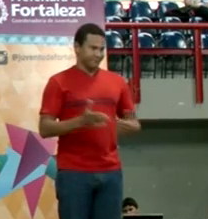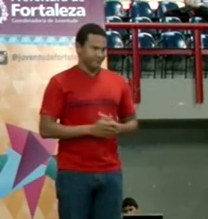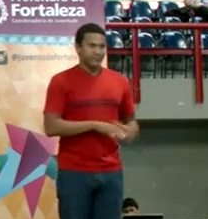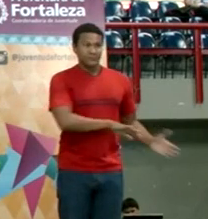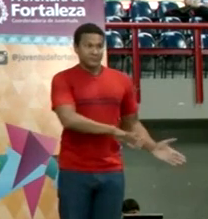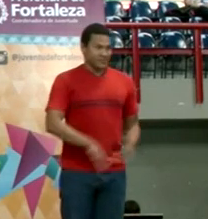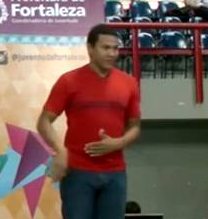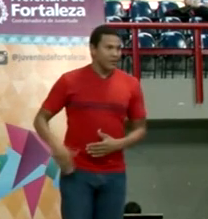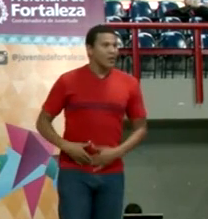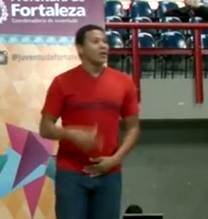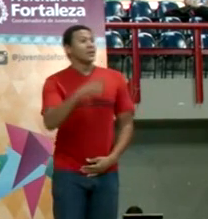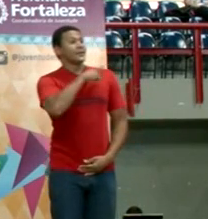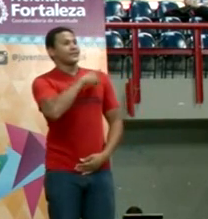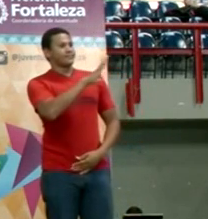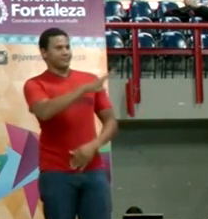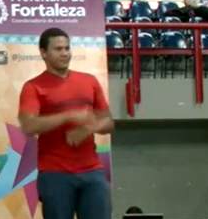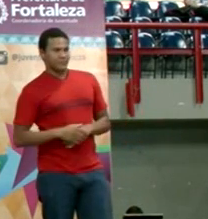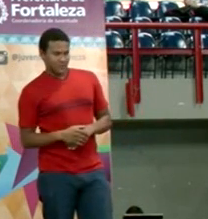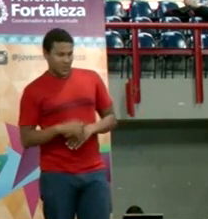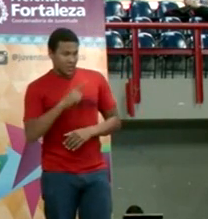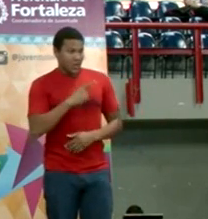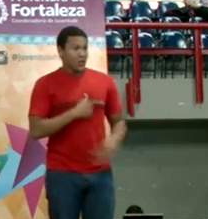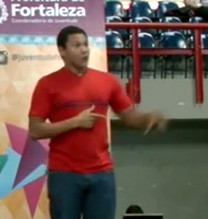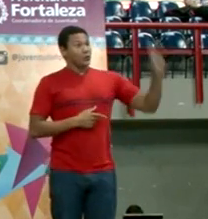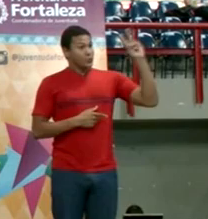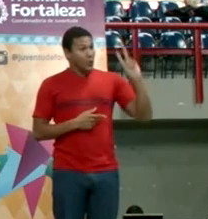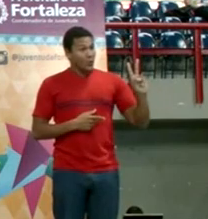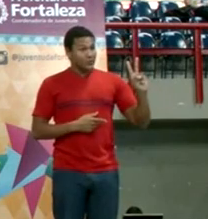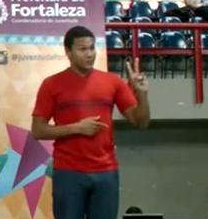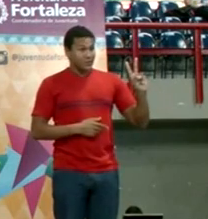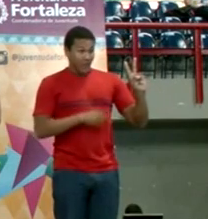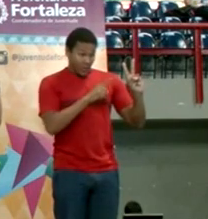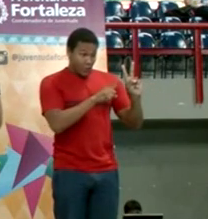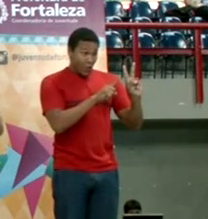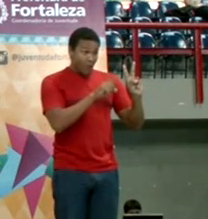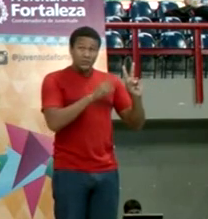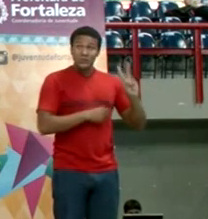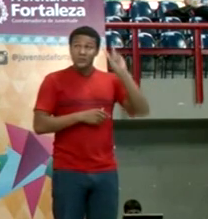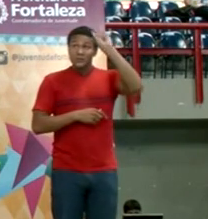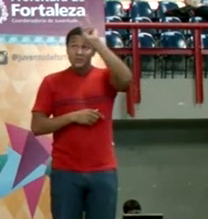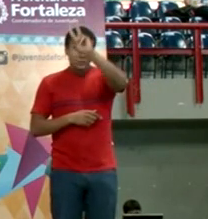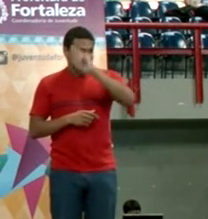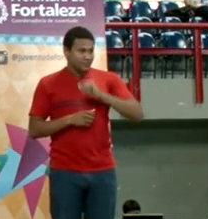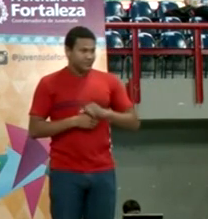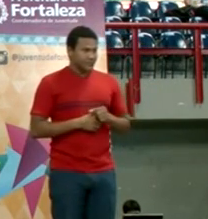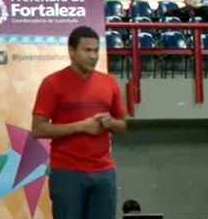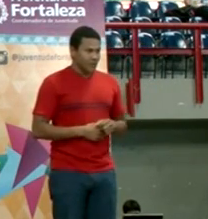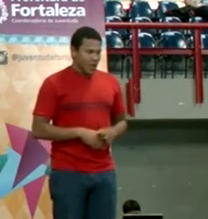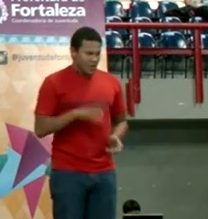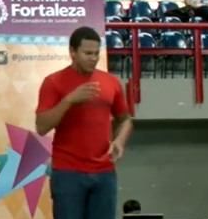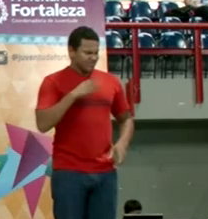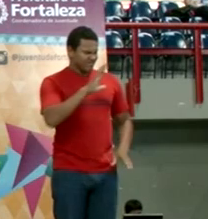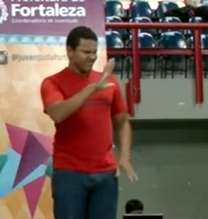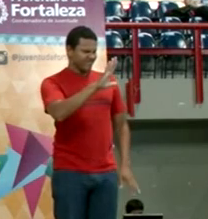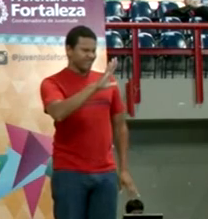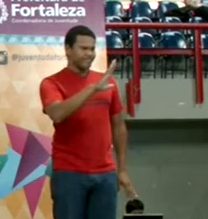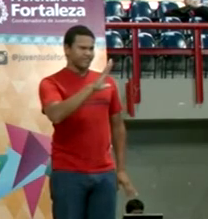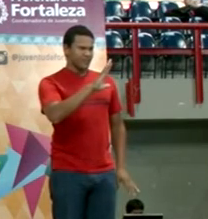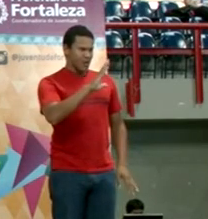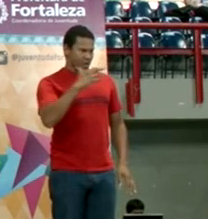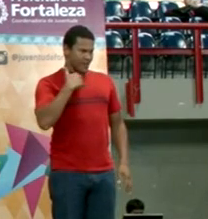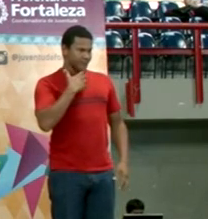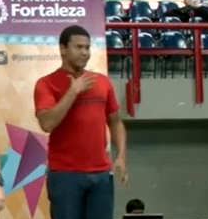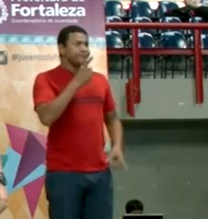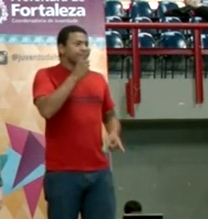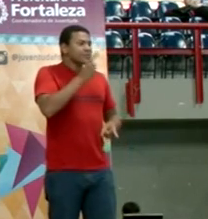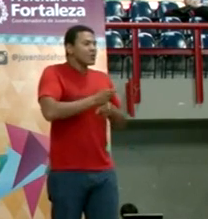disse o seguinte, olha a missão do primeiro, já tem 2 a menos, né? Terceiro que não vai participar. Disse o seguinte, gente, eu vou ficar com a missão de descobrir